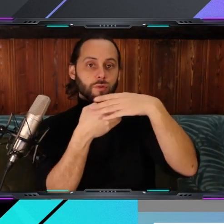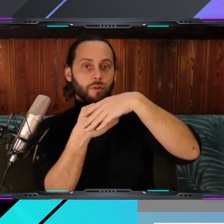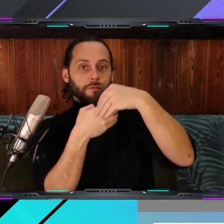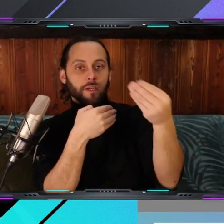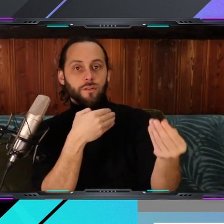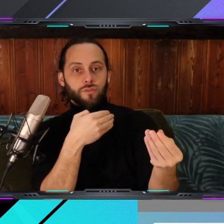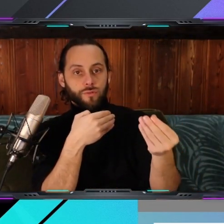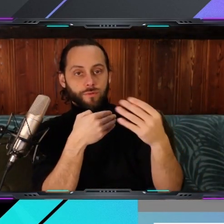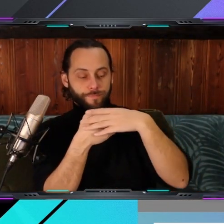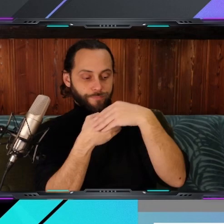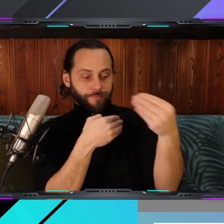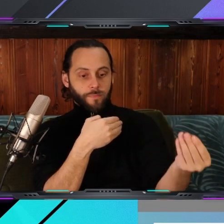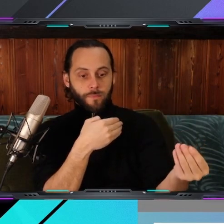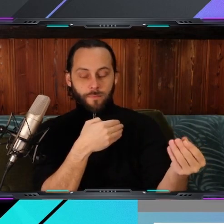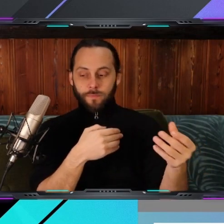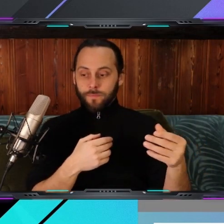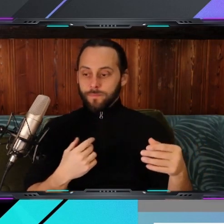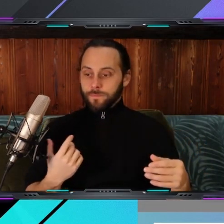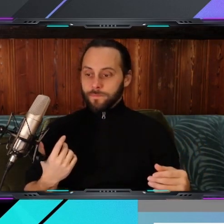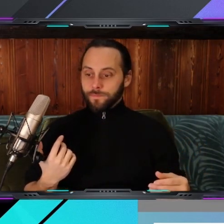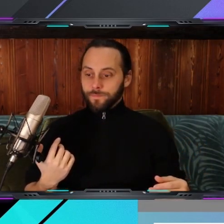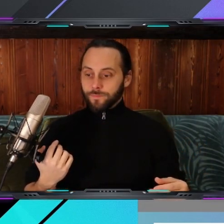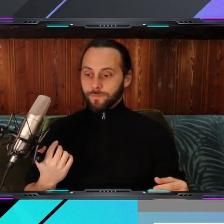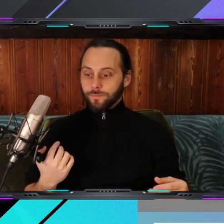Comme si on enlevait quelque chose.